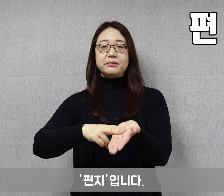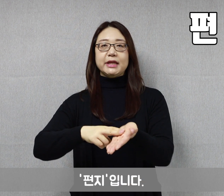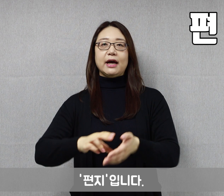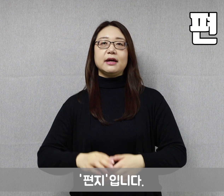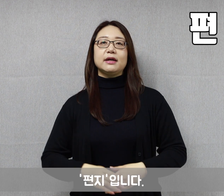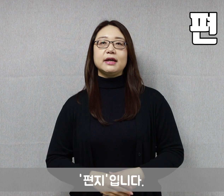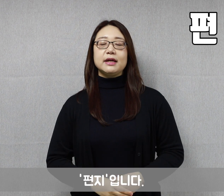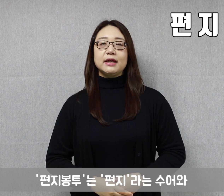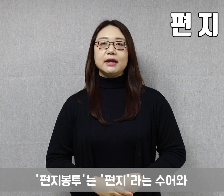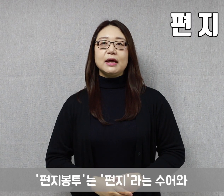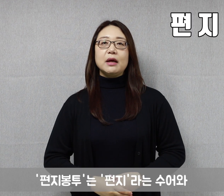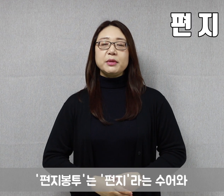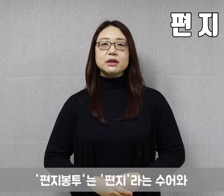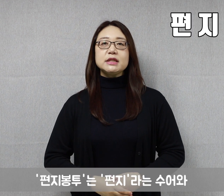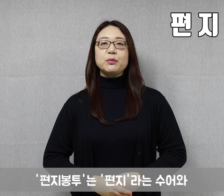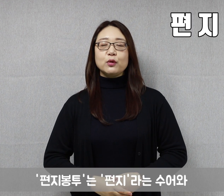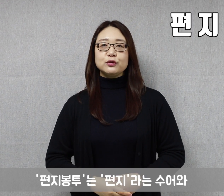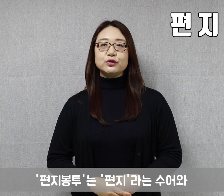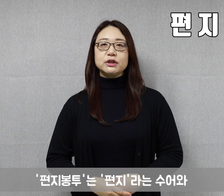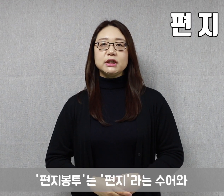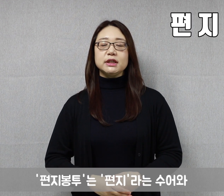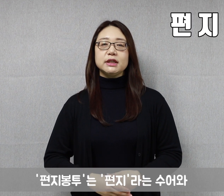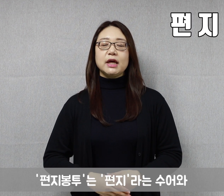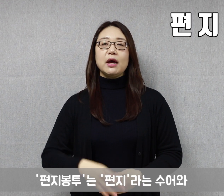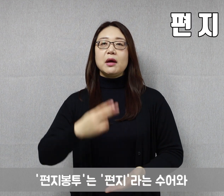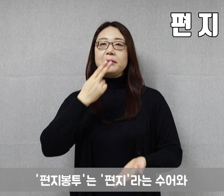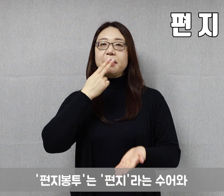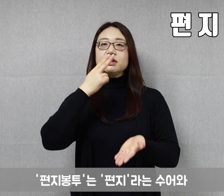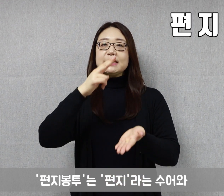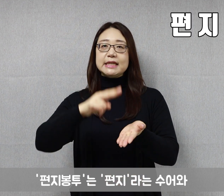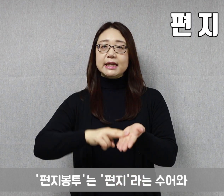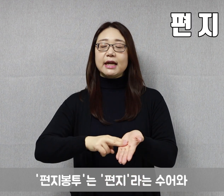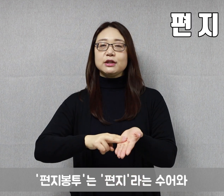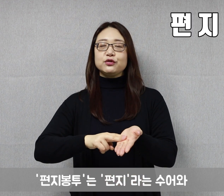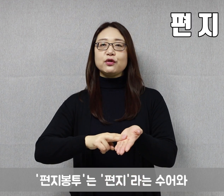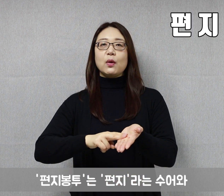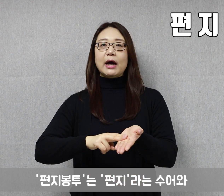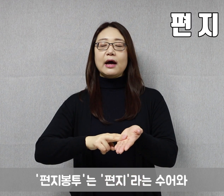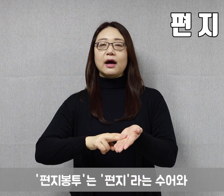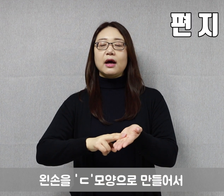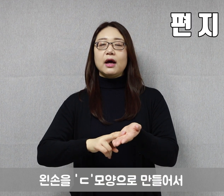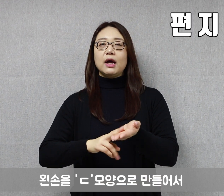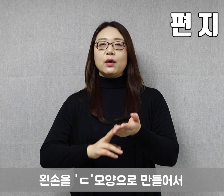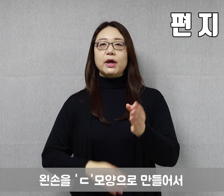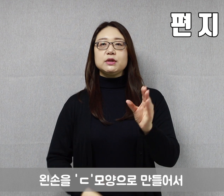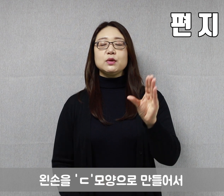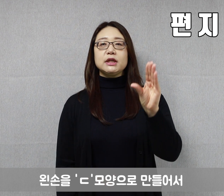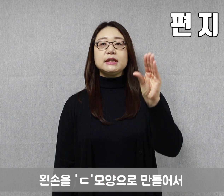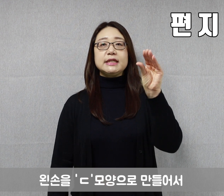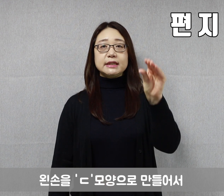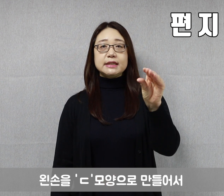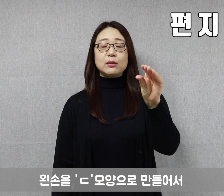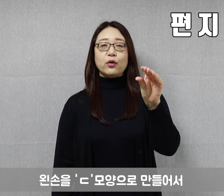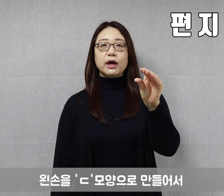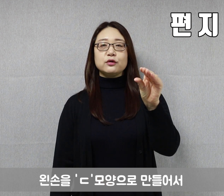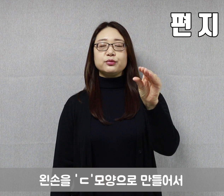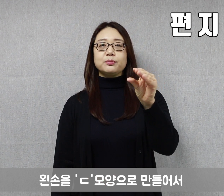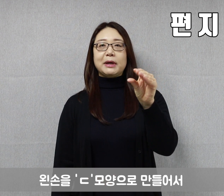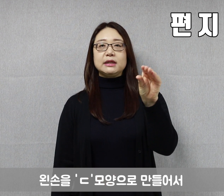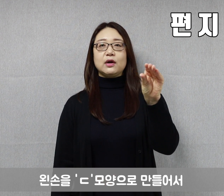편지입니다. 편지 봉투는 편지라는 수어와 왼손을 디귿자 모양으로